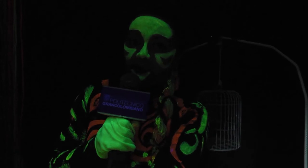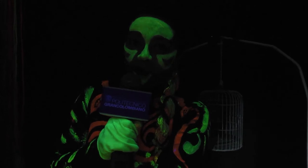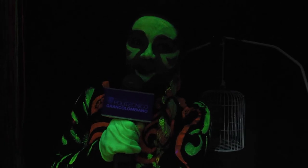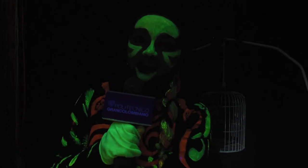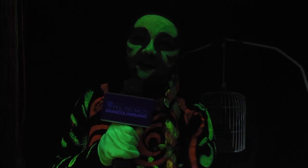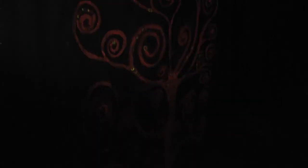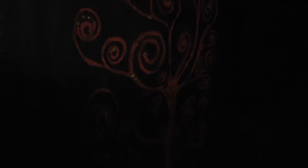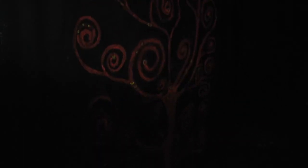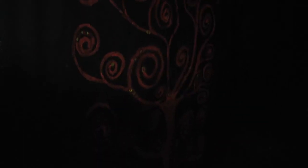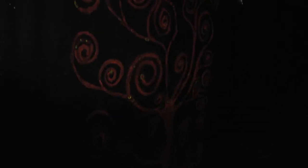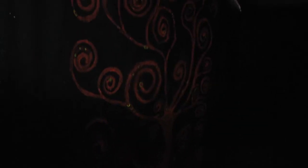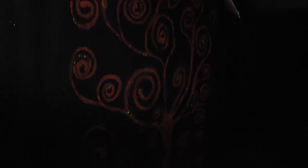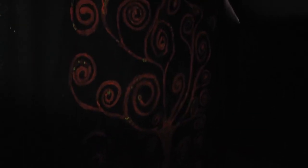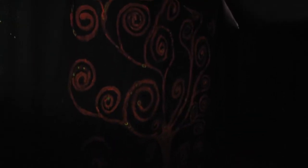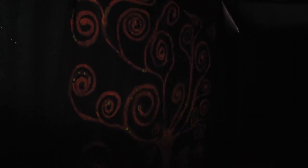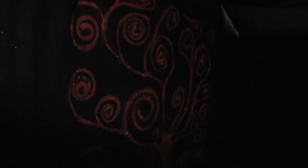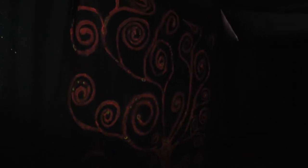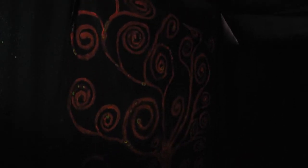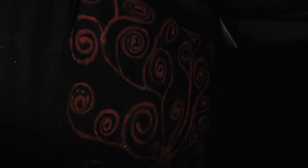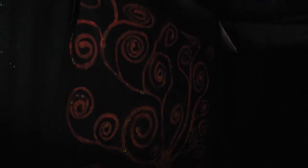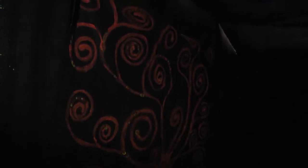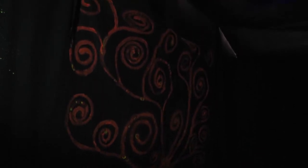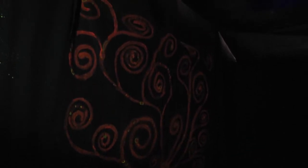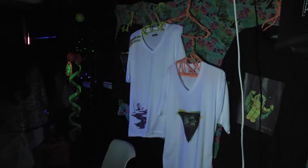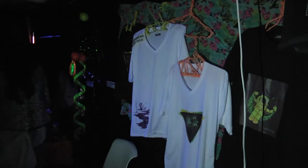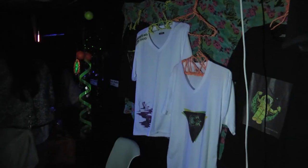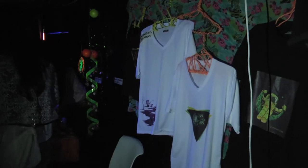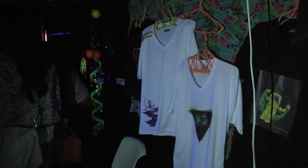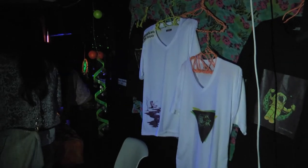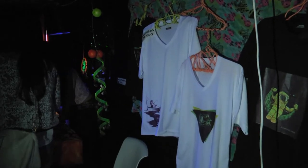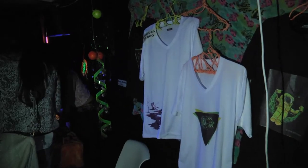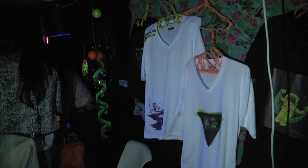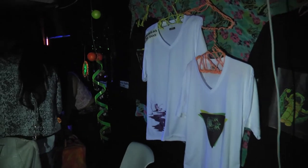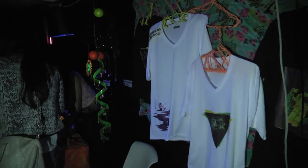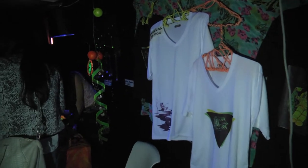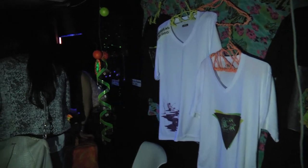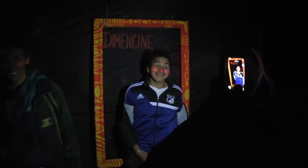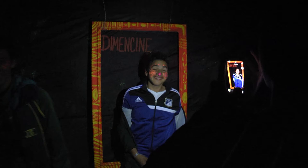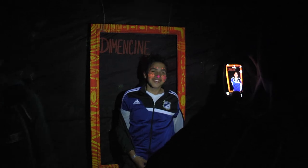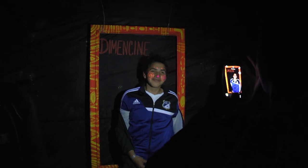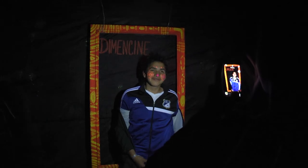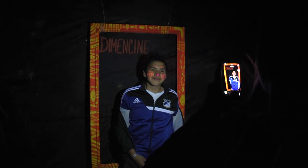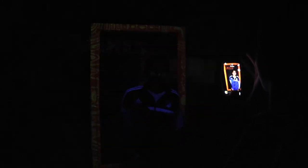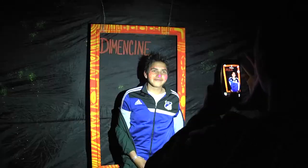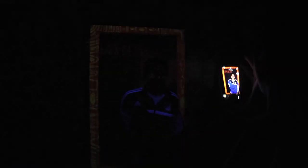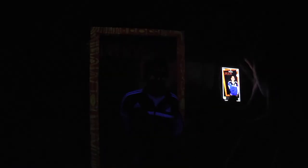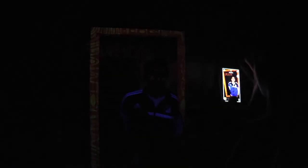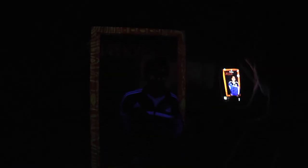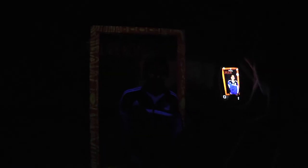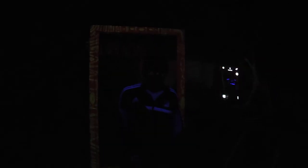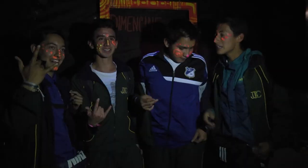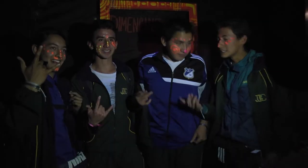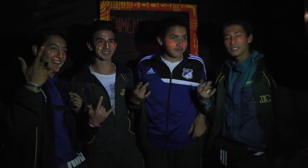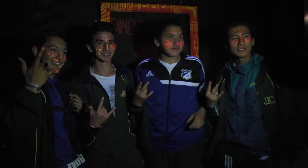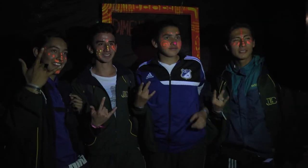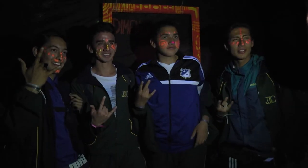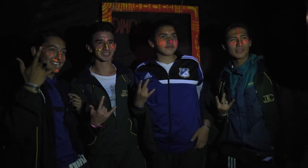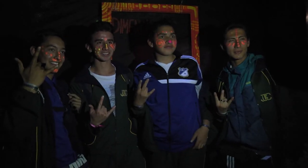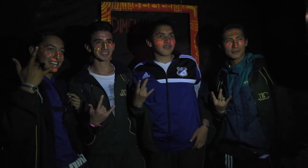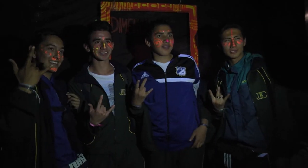puerta de color, dándose la oportunidad de tener esta experiencia sensorial bajo la estética de la luz negra y la fluorescencia, que